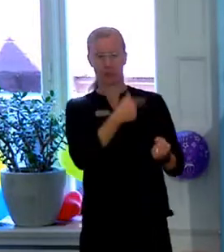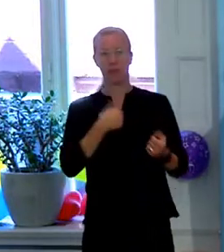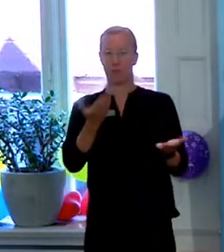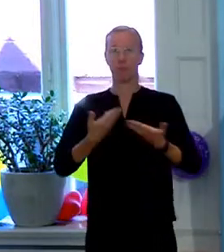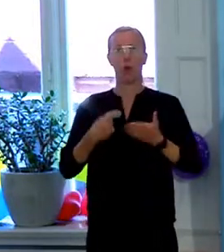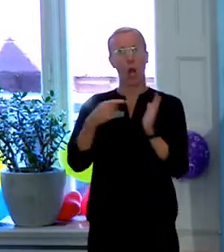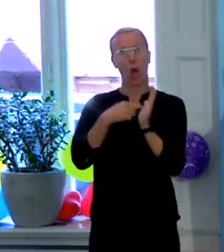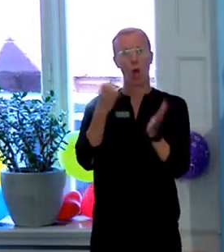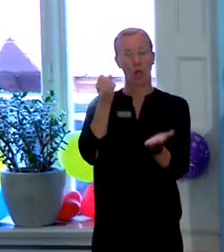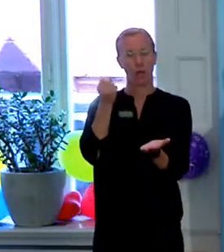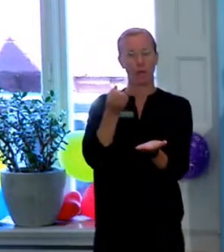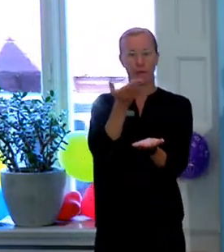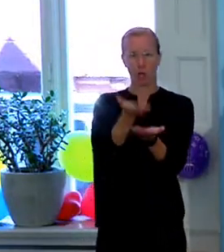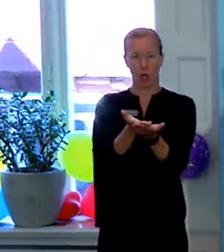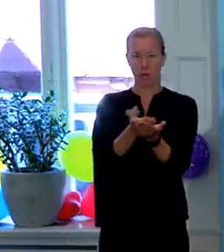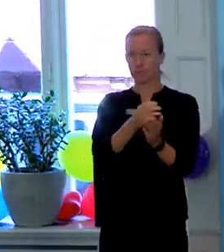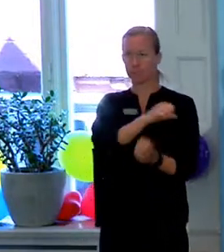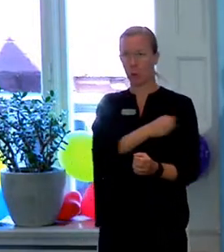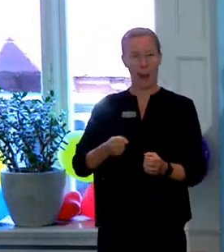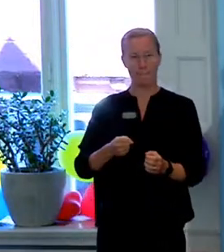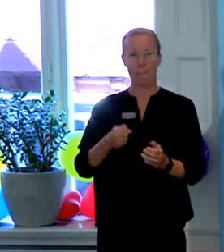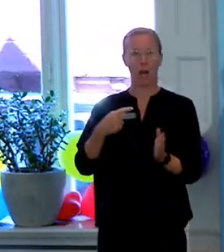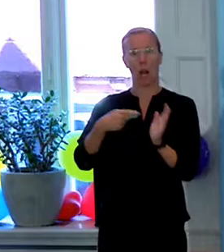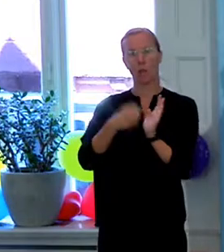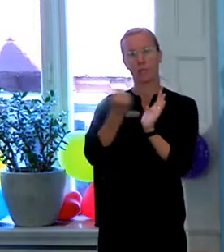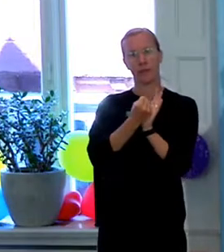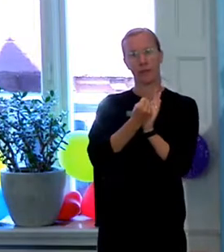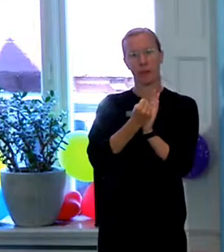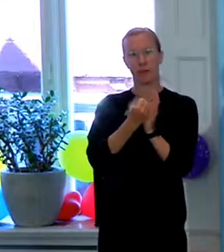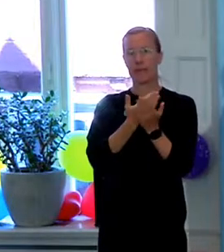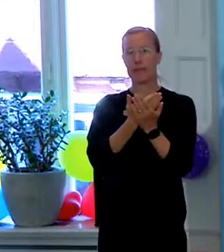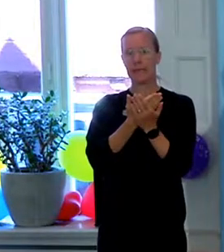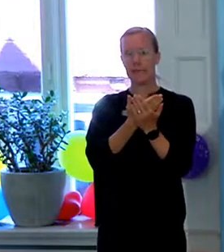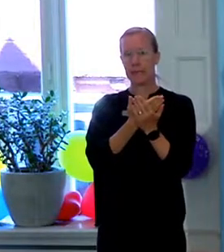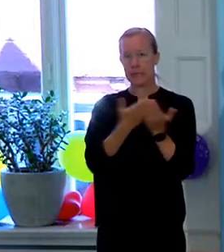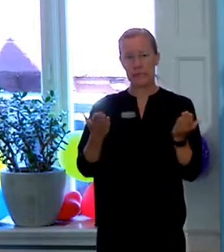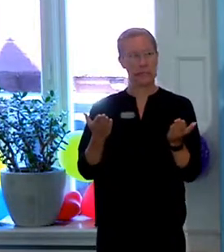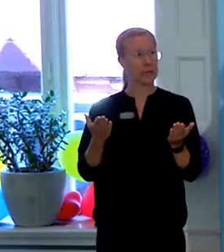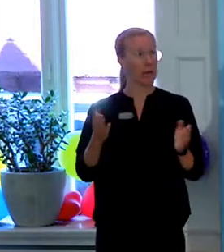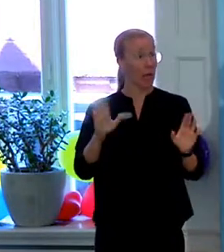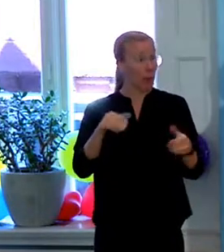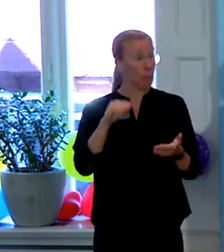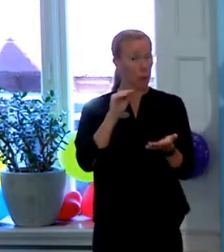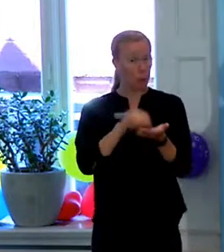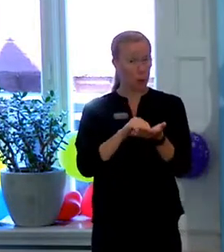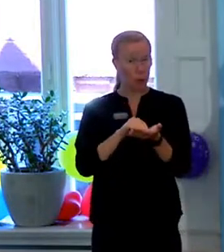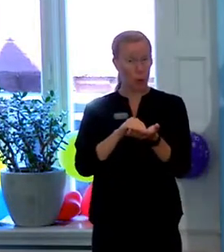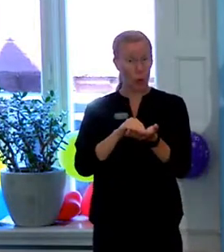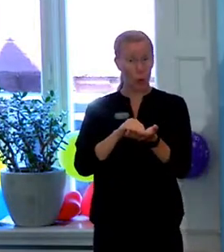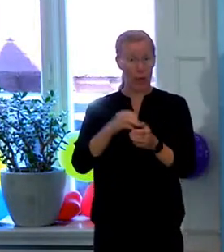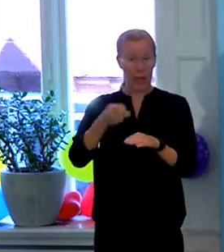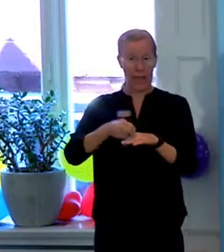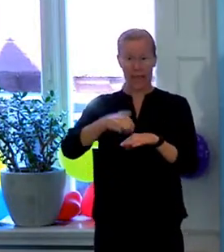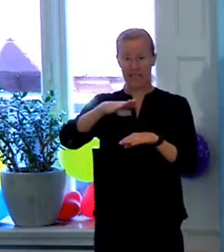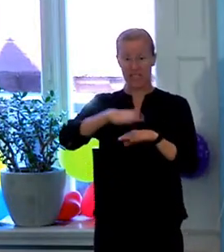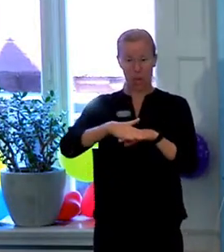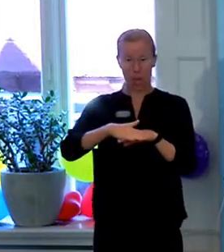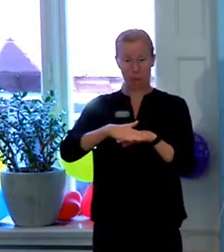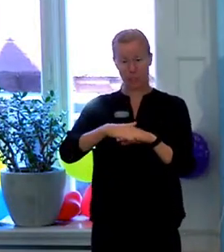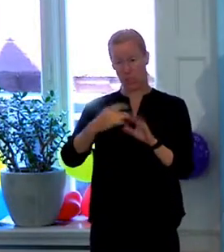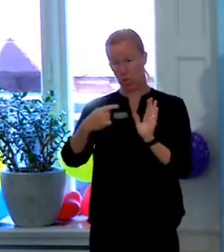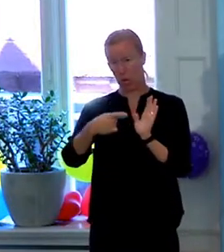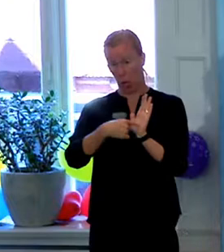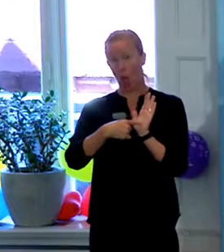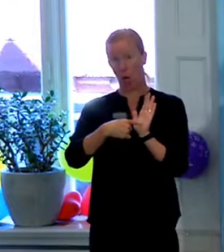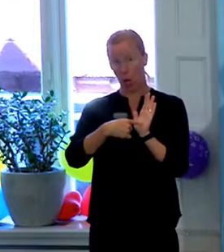lagförslagen, att man skärper lagstiftningen så att det absolut inte finns några... Det har stått i äktenskapsbalken i decennier att